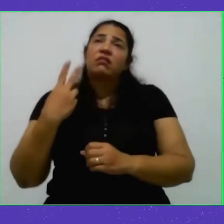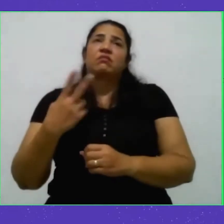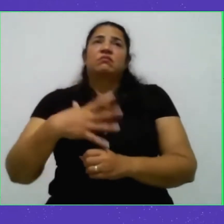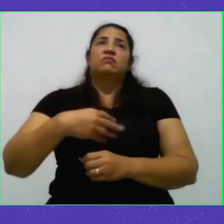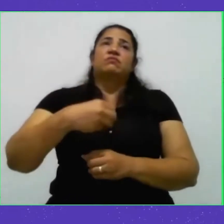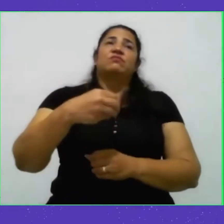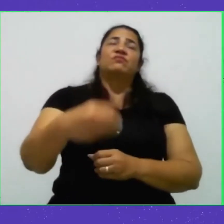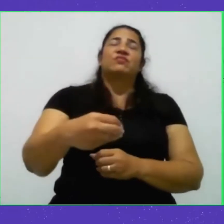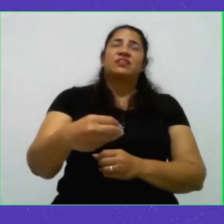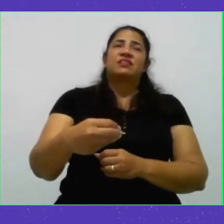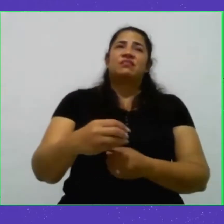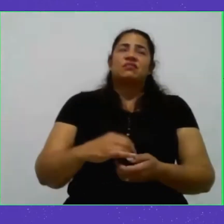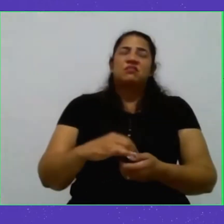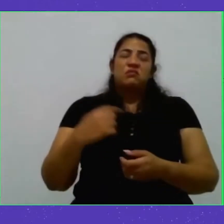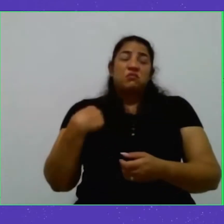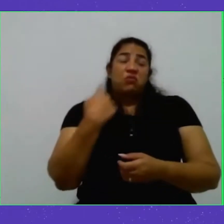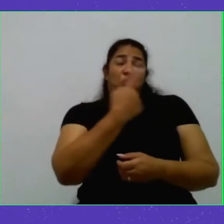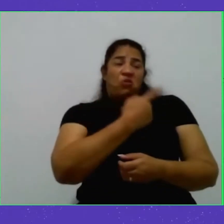vira um bicho, né?